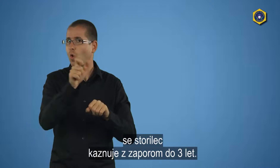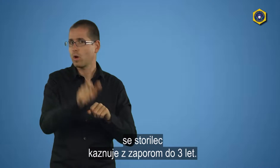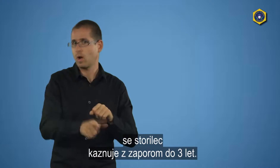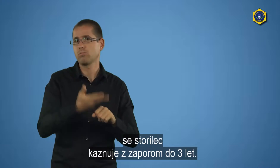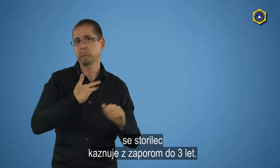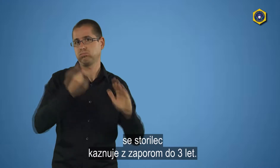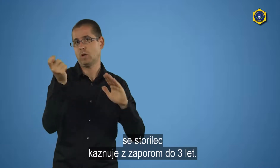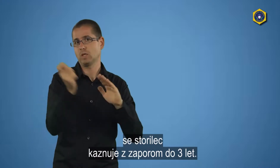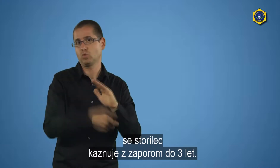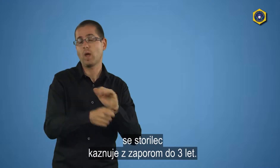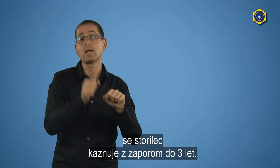3 let.